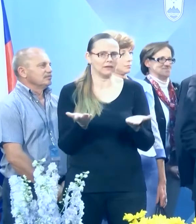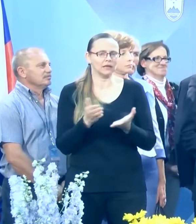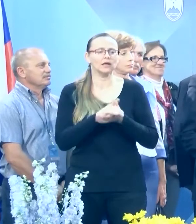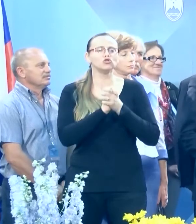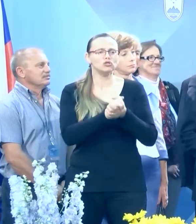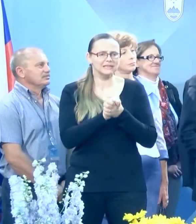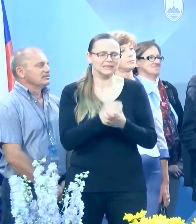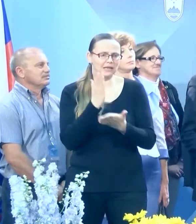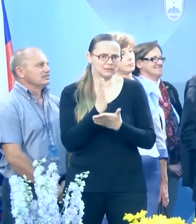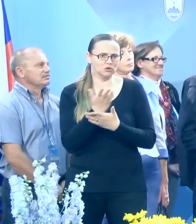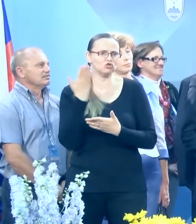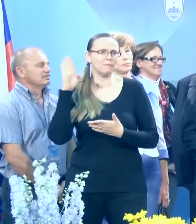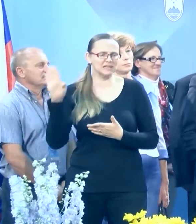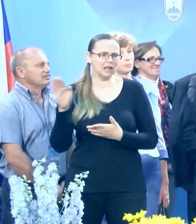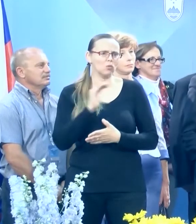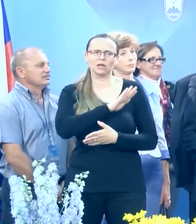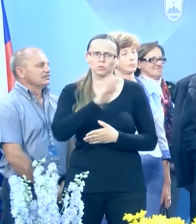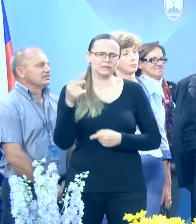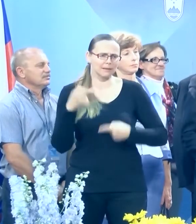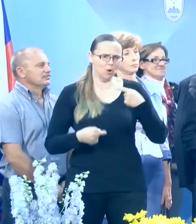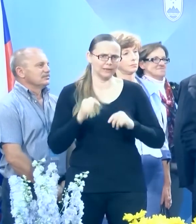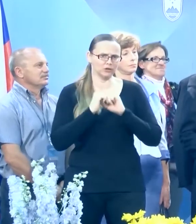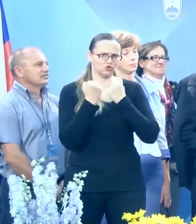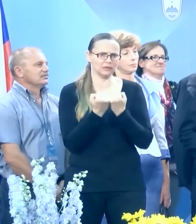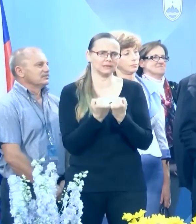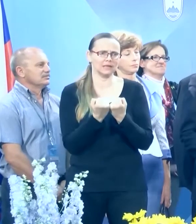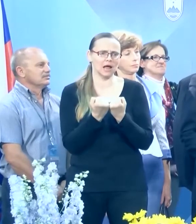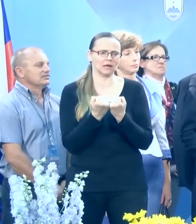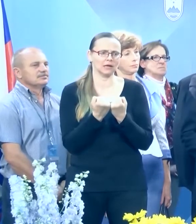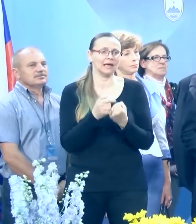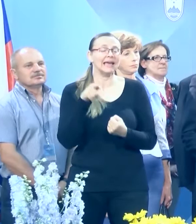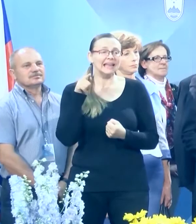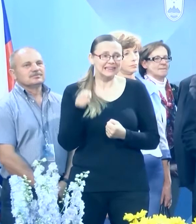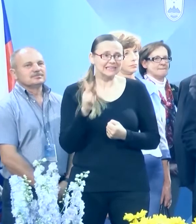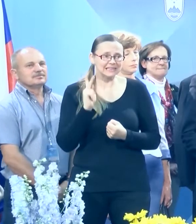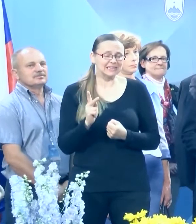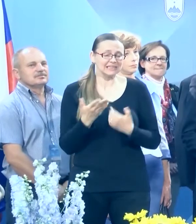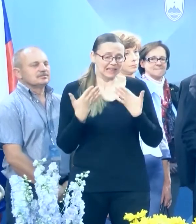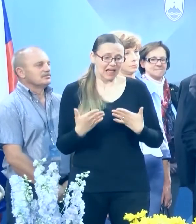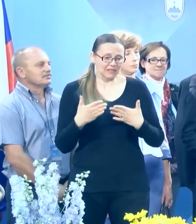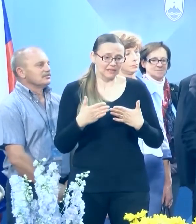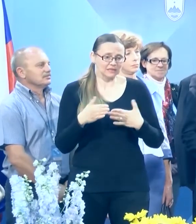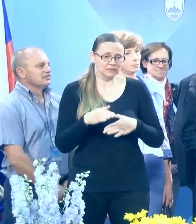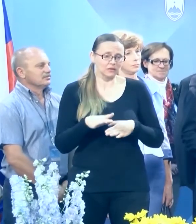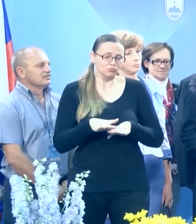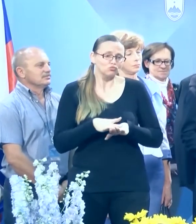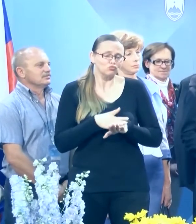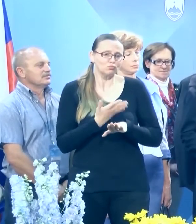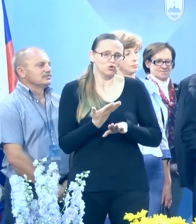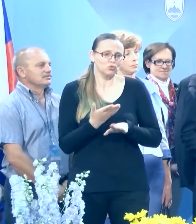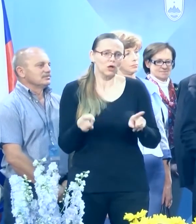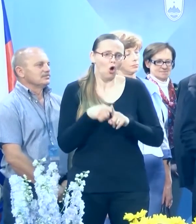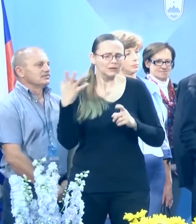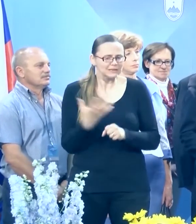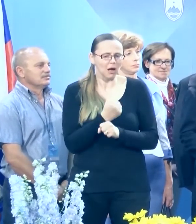si predstavniki vseh političnih strank, tisti, ki se danes čutijo kot zmagovalci in